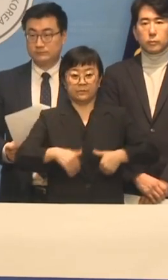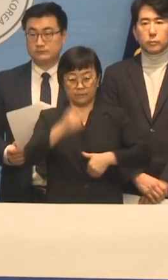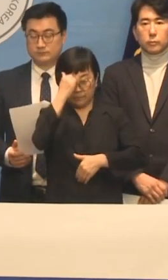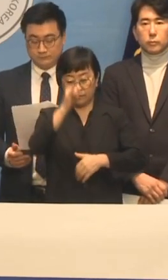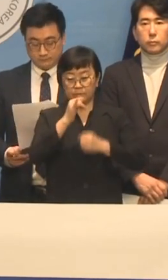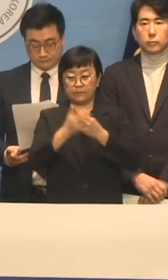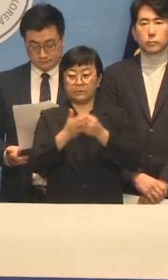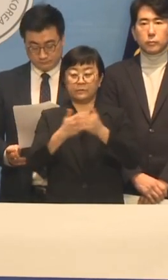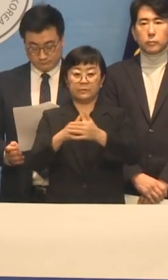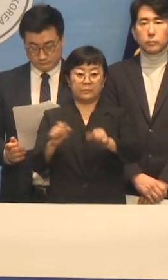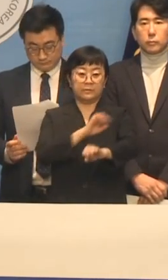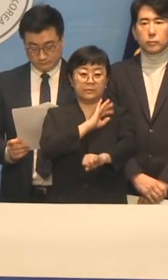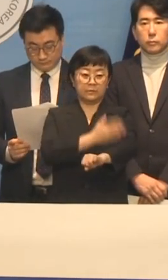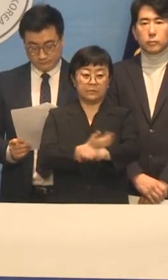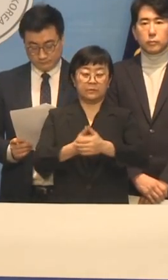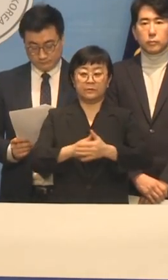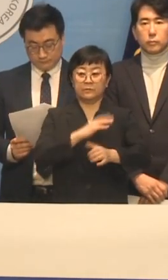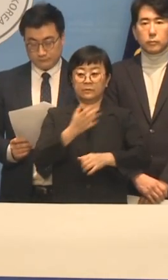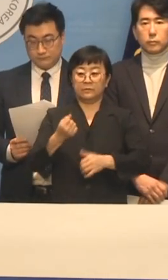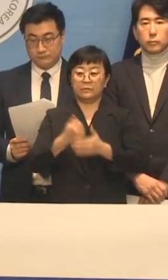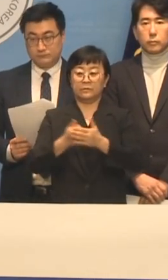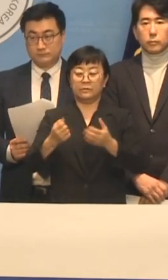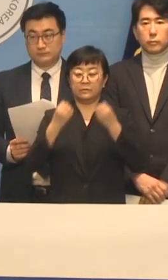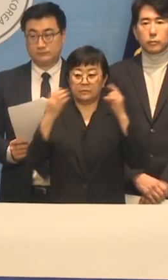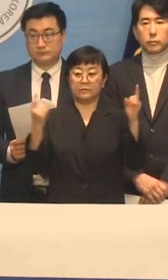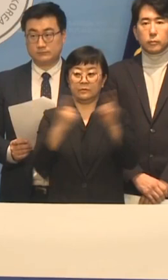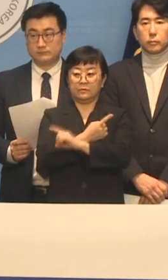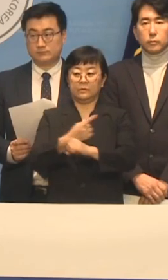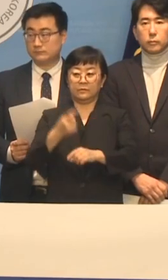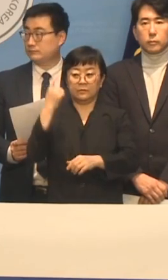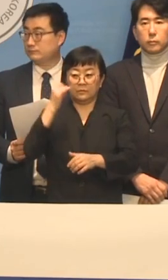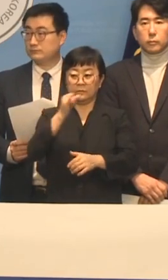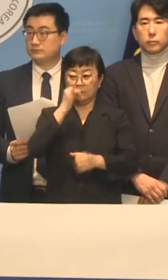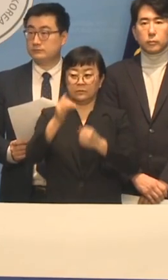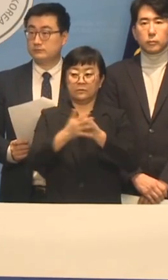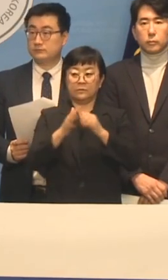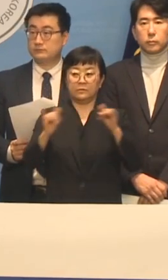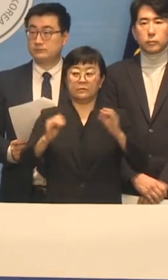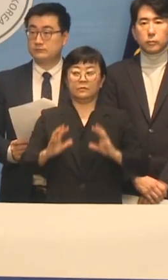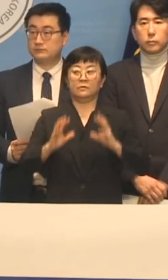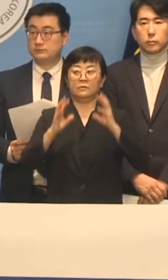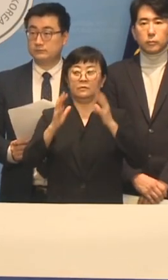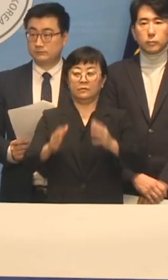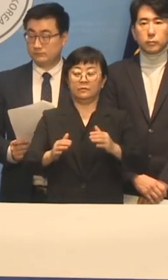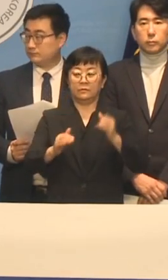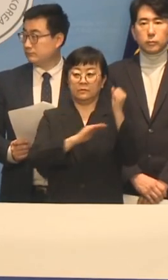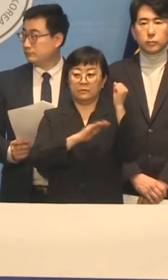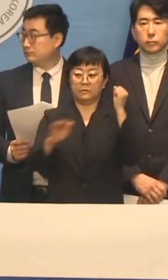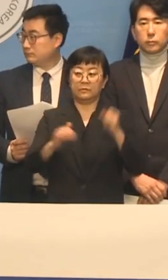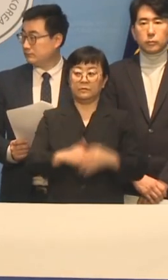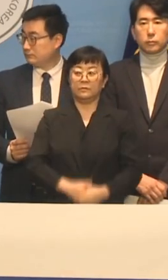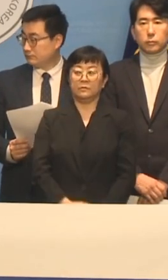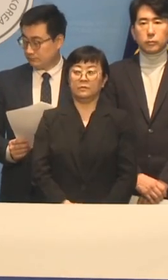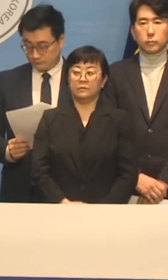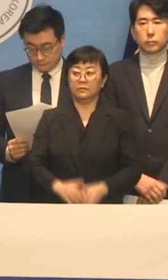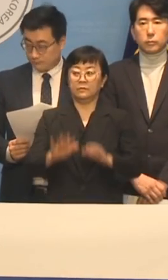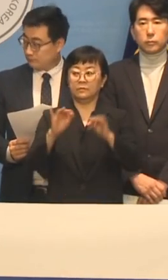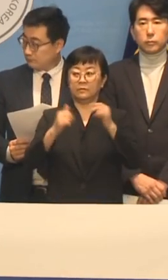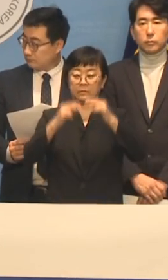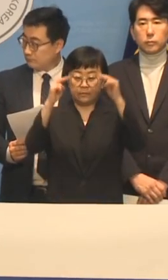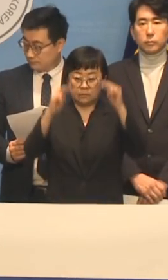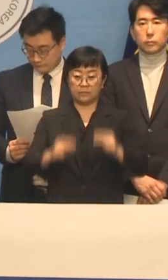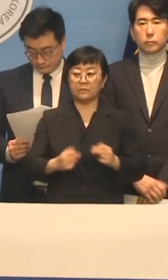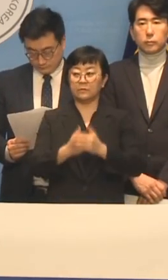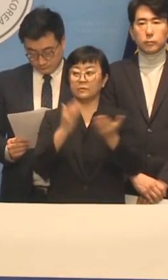갖추고 특권화된 기득권을 개혁할 의지를 가진 사람이 국민의 기준이 되어야 됩니다. 국민의